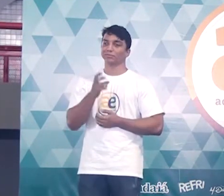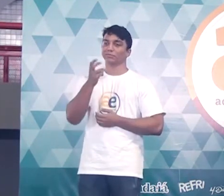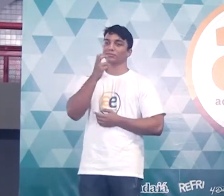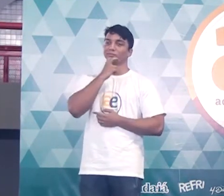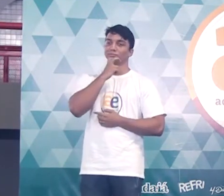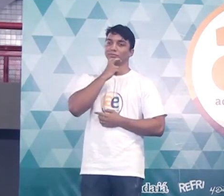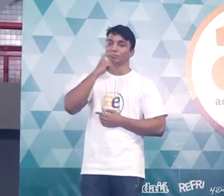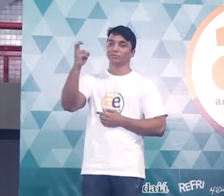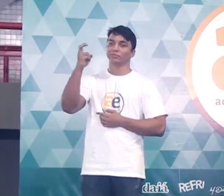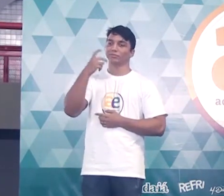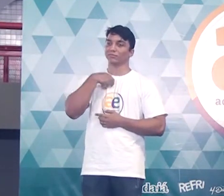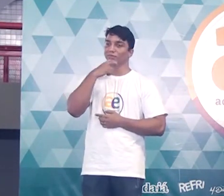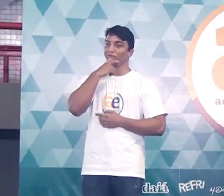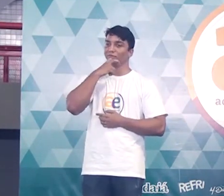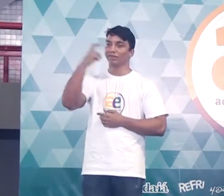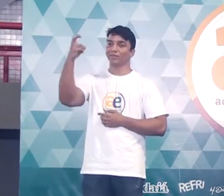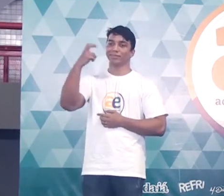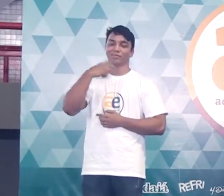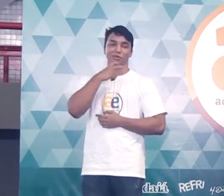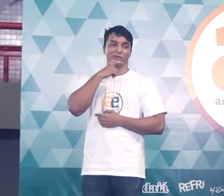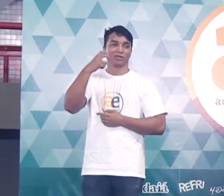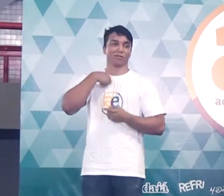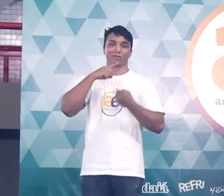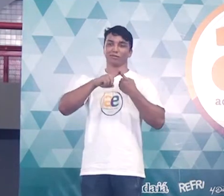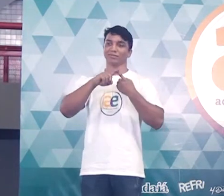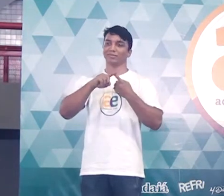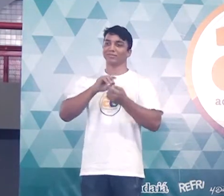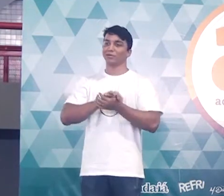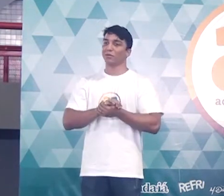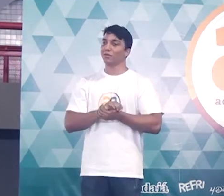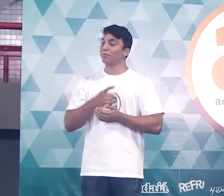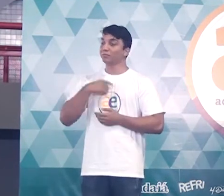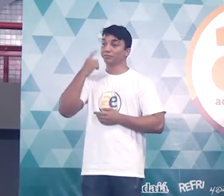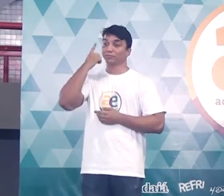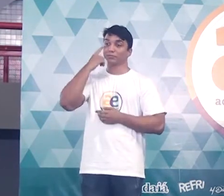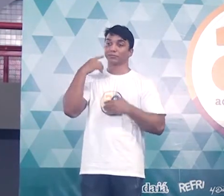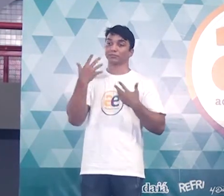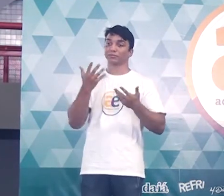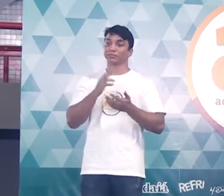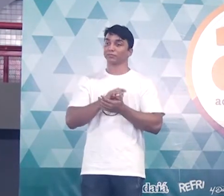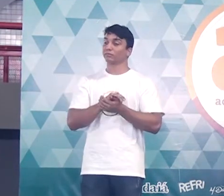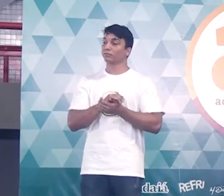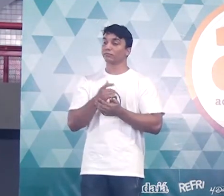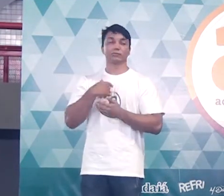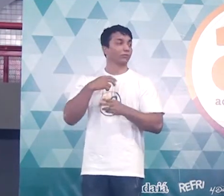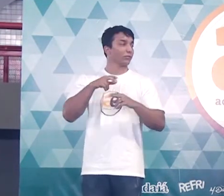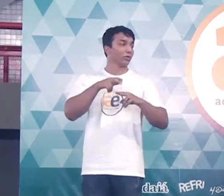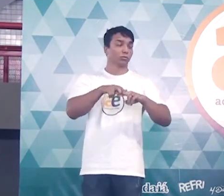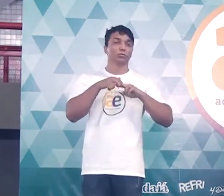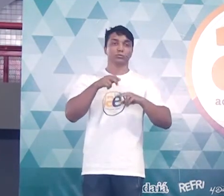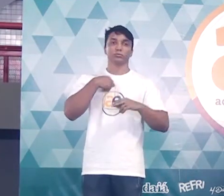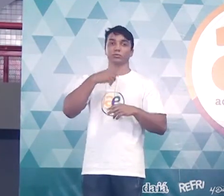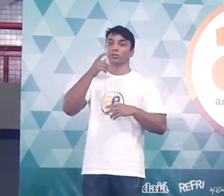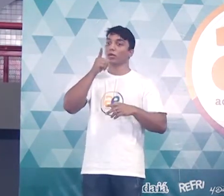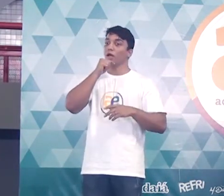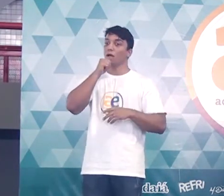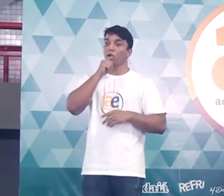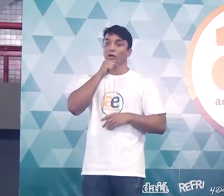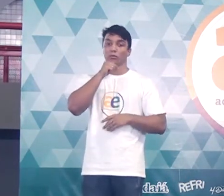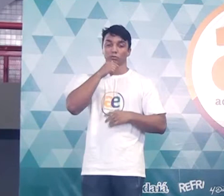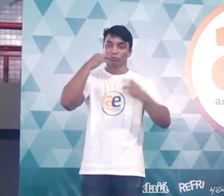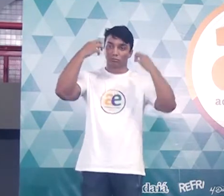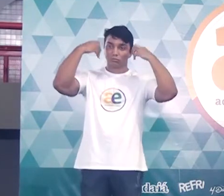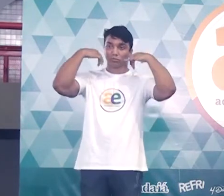Aonde esquenta mais aqui? É onde eu estou pensando. Ó, é por isso que aqui está jogando mais água. Justamente para